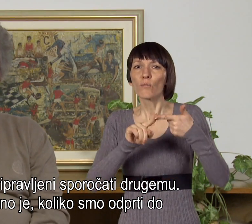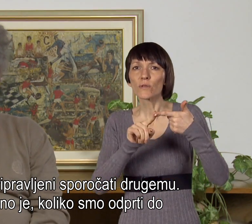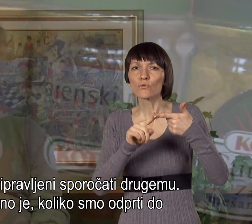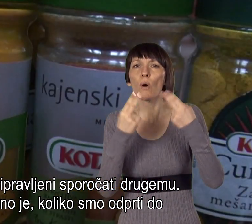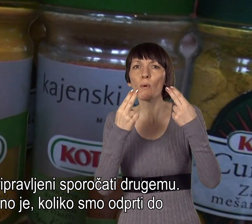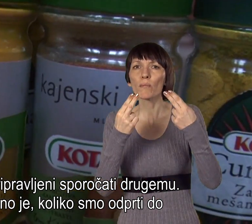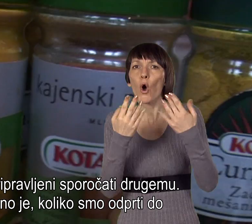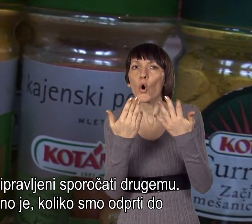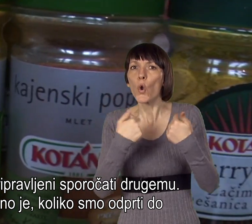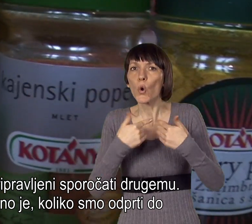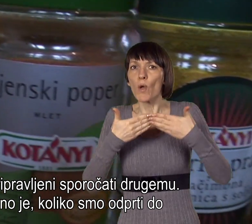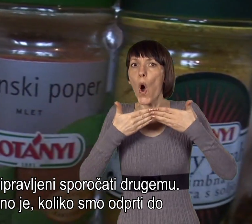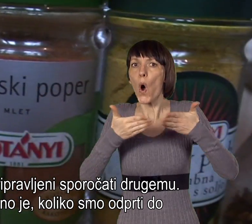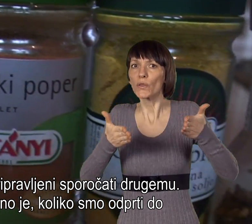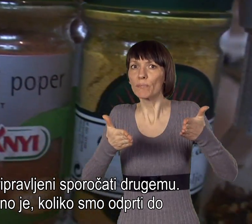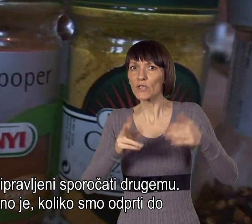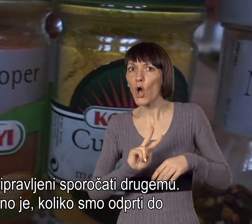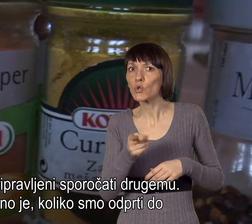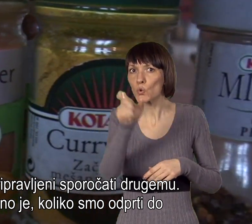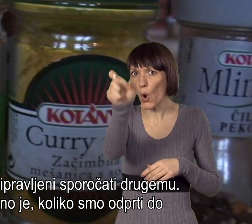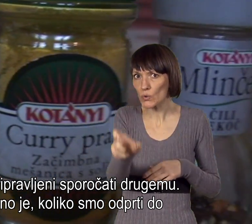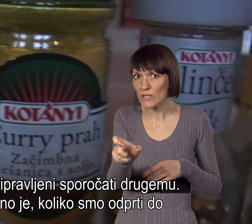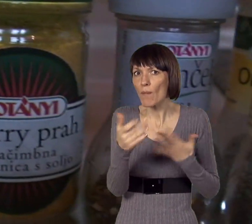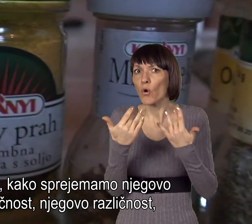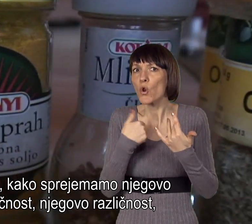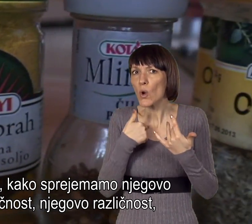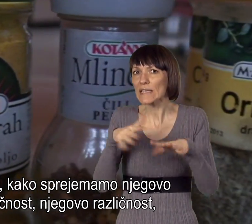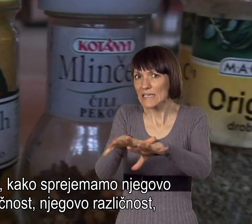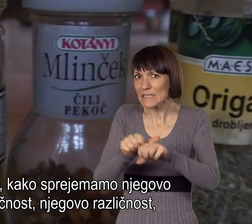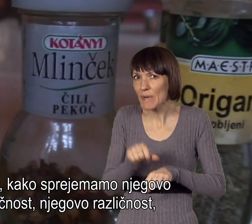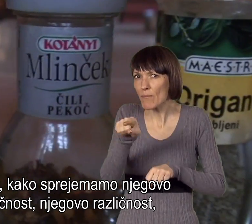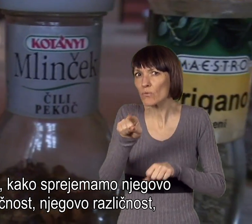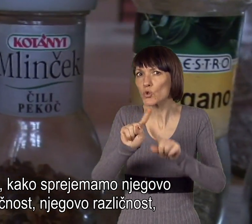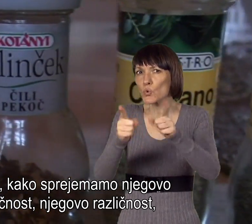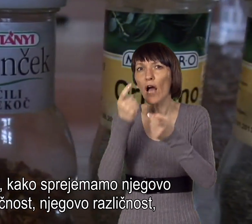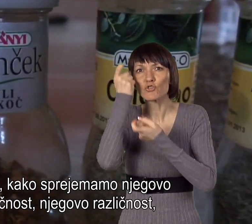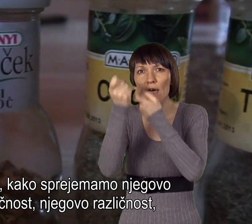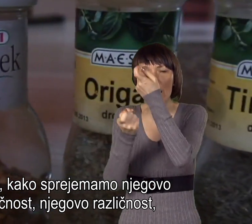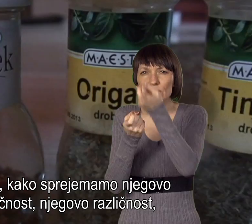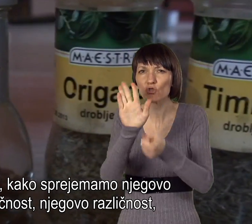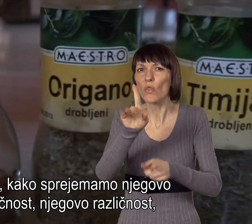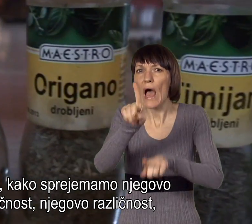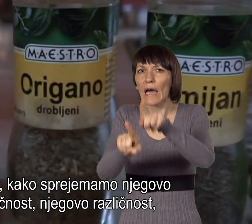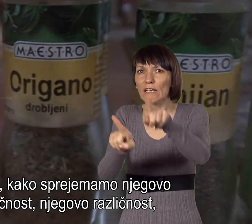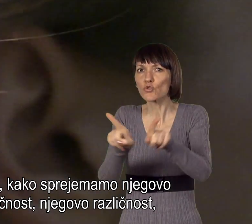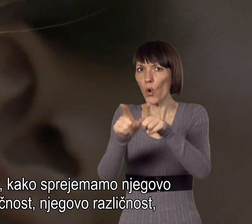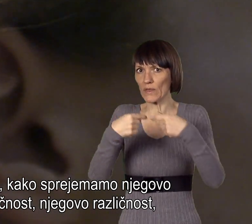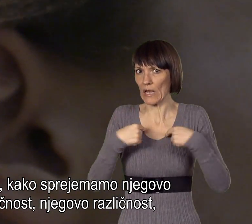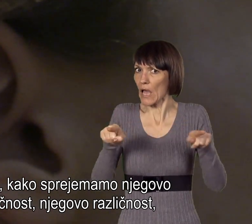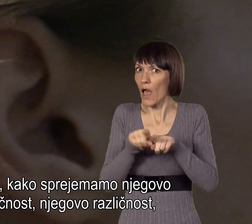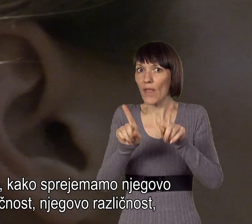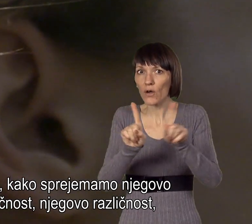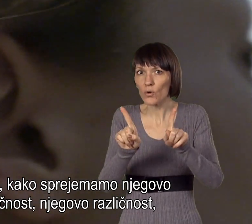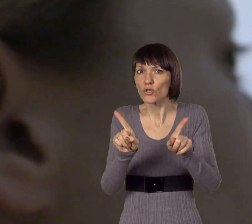Potem je pomembno to, koliko smo odprti do drugega, koliko sprejemamo njegovo drugačnost, njegovo različnost, koliko